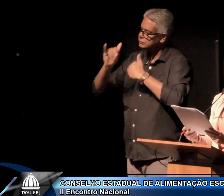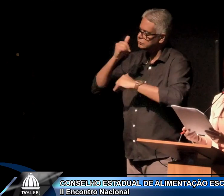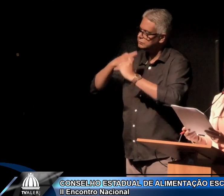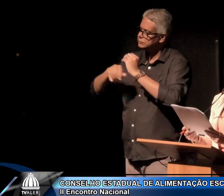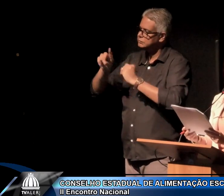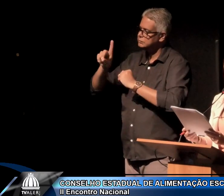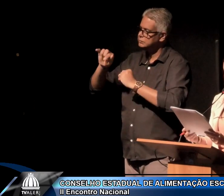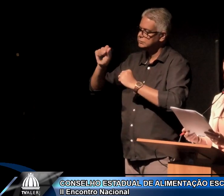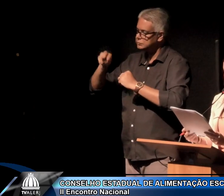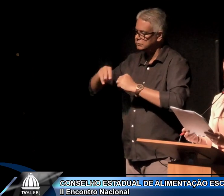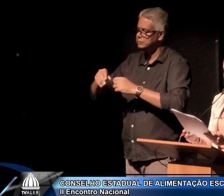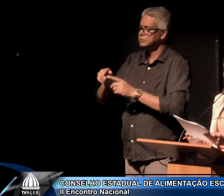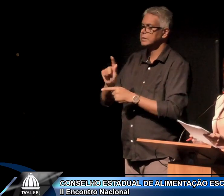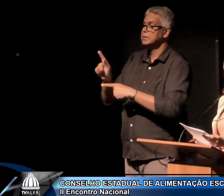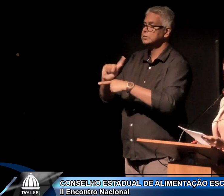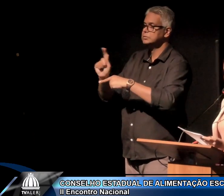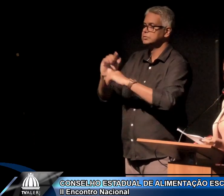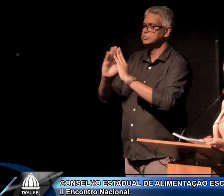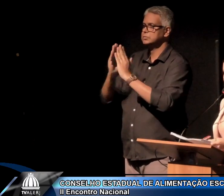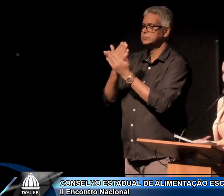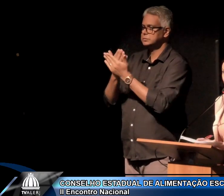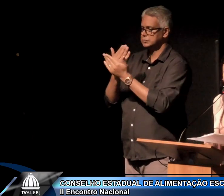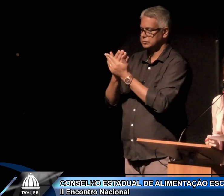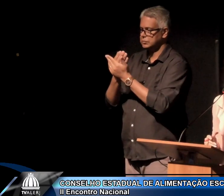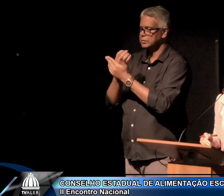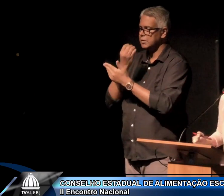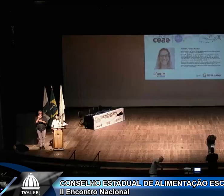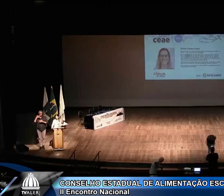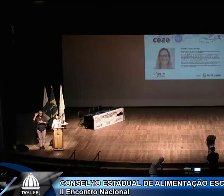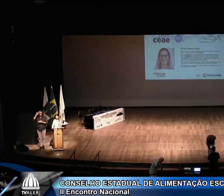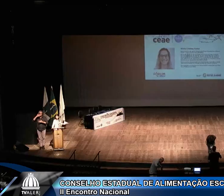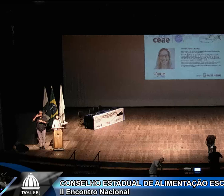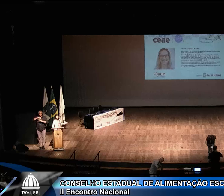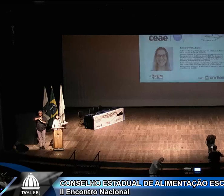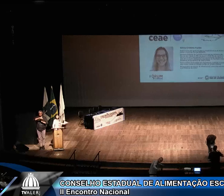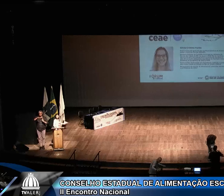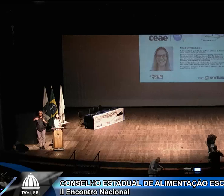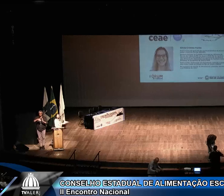escolares caso Rio de Janeiro boa palestra a todos